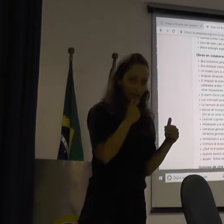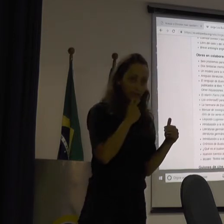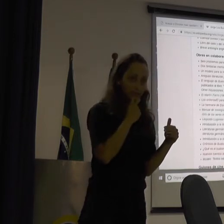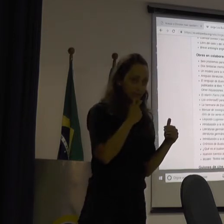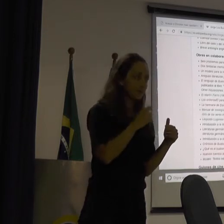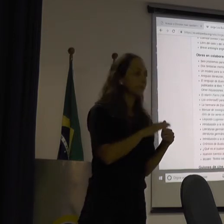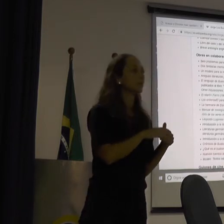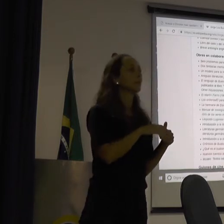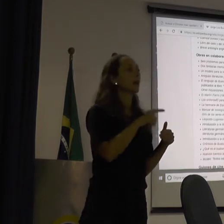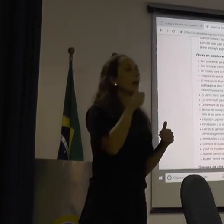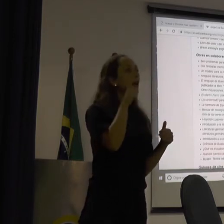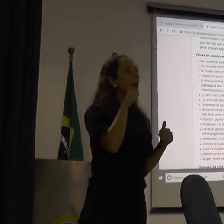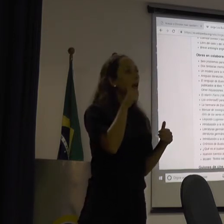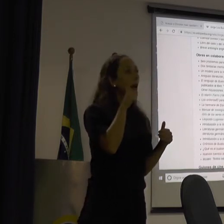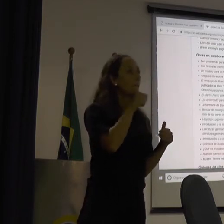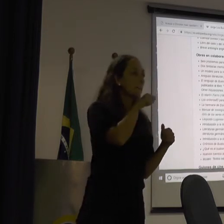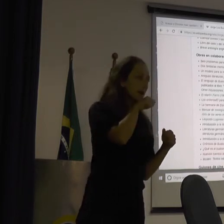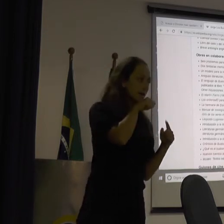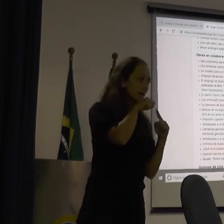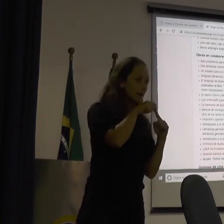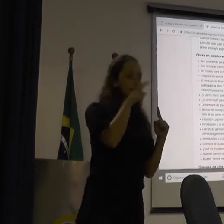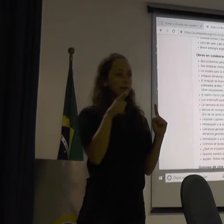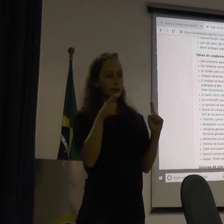A avó materna, né? Ele